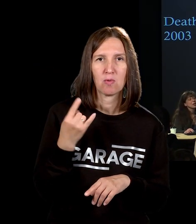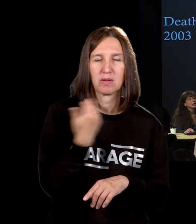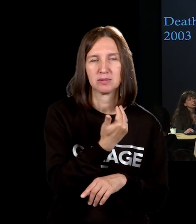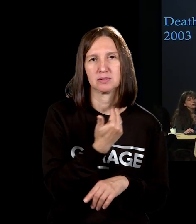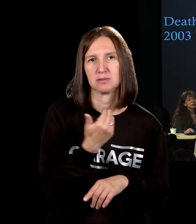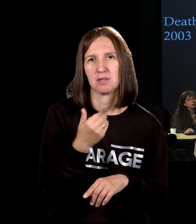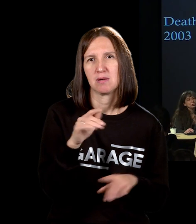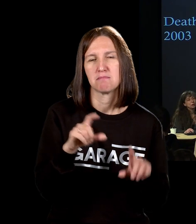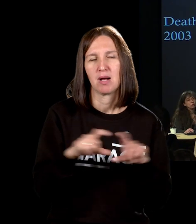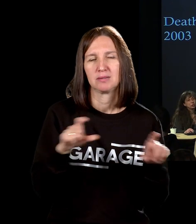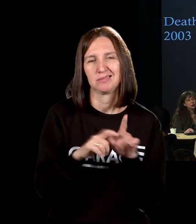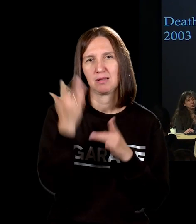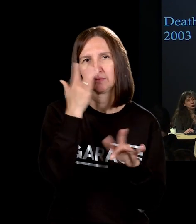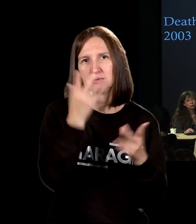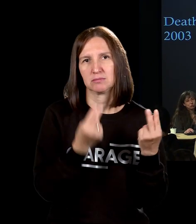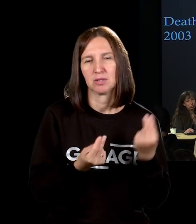секс-шопа.